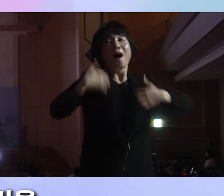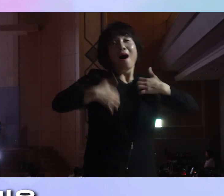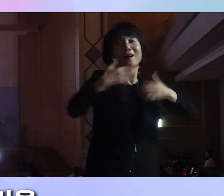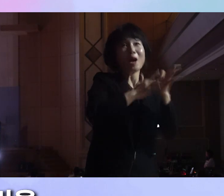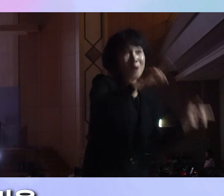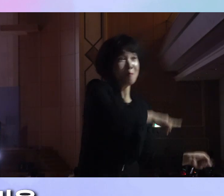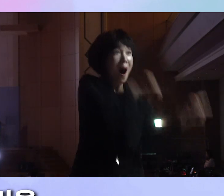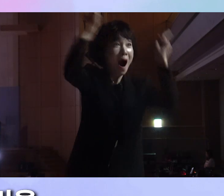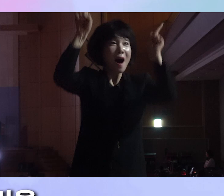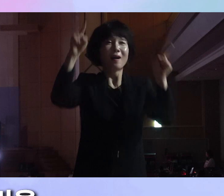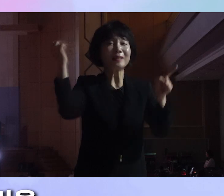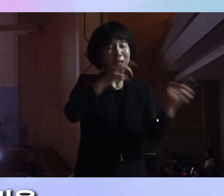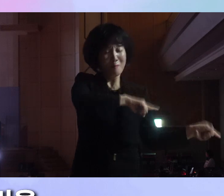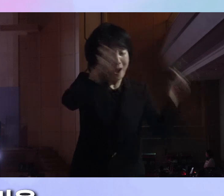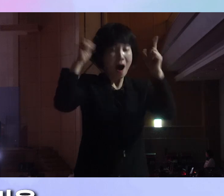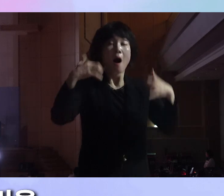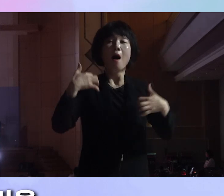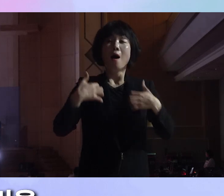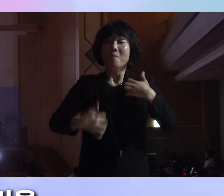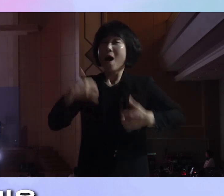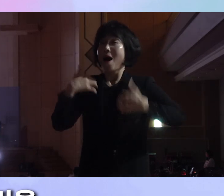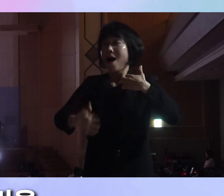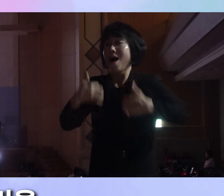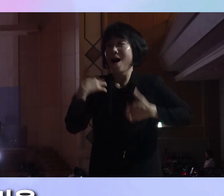사셨네. 예수 다시